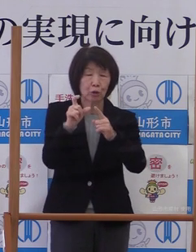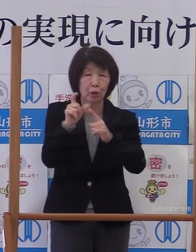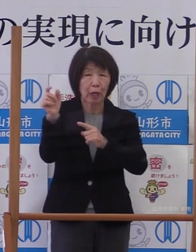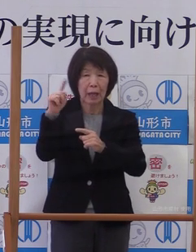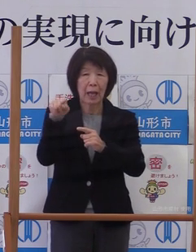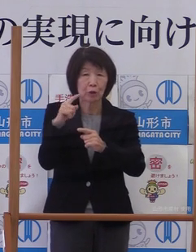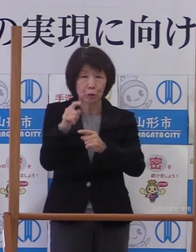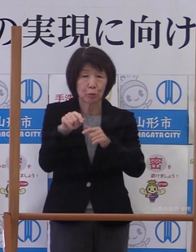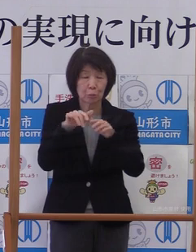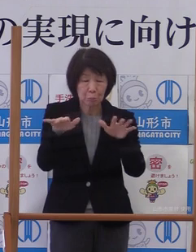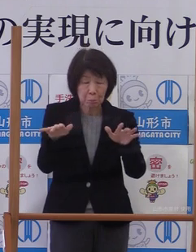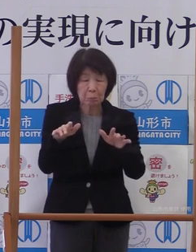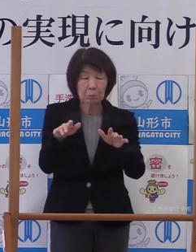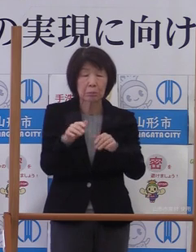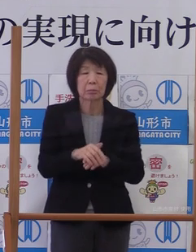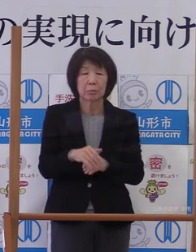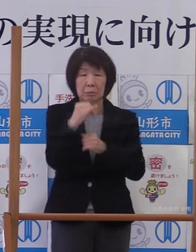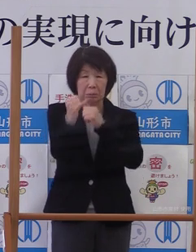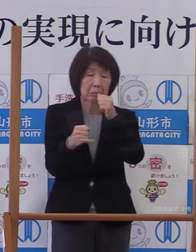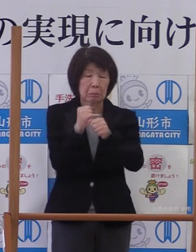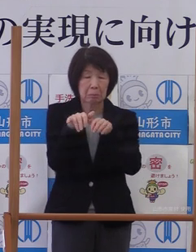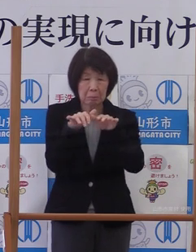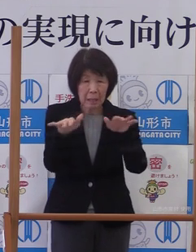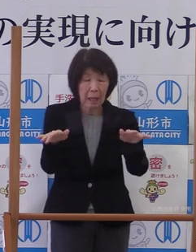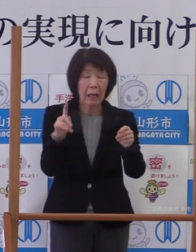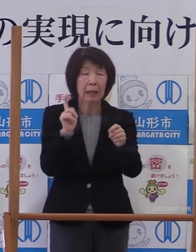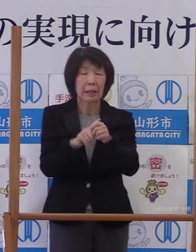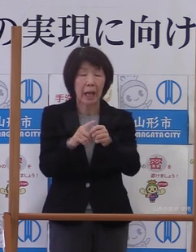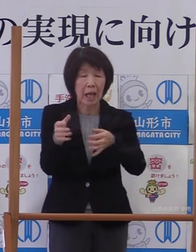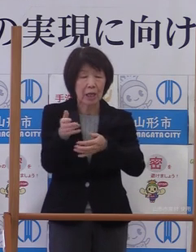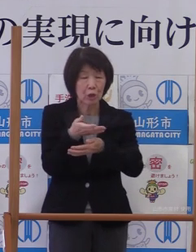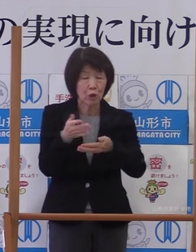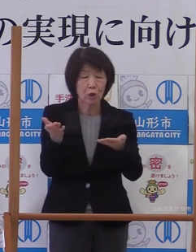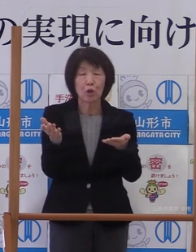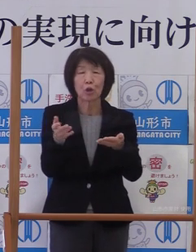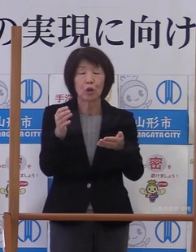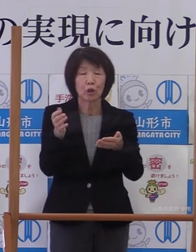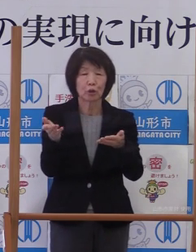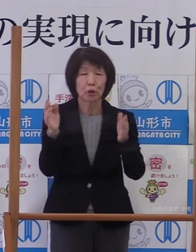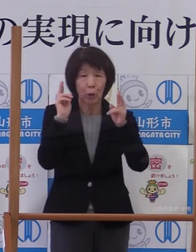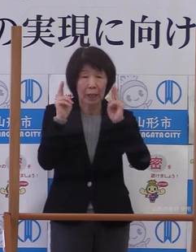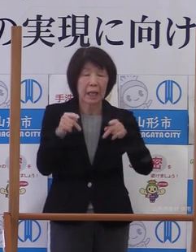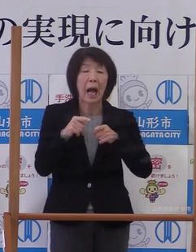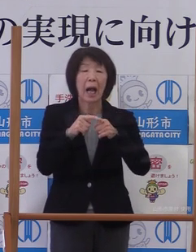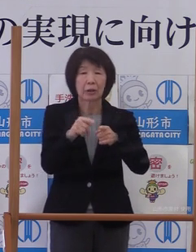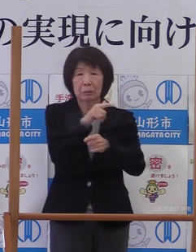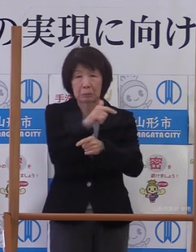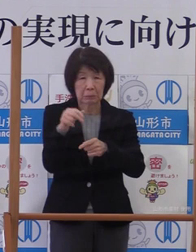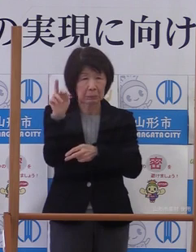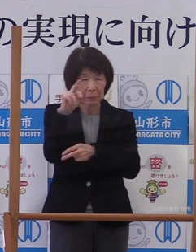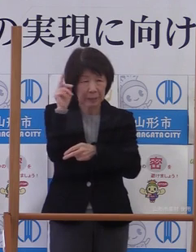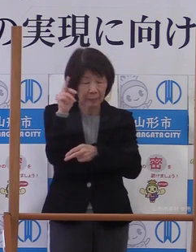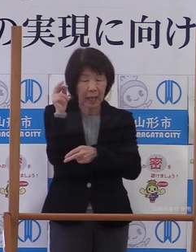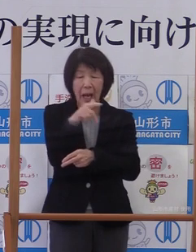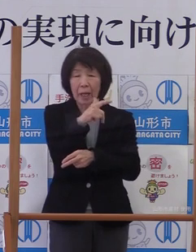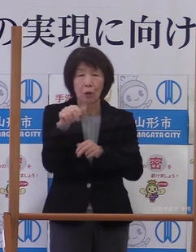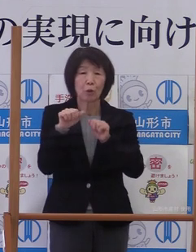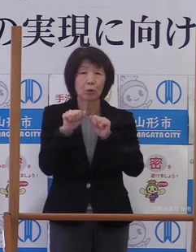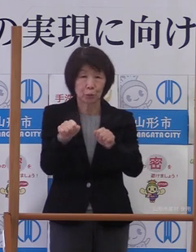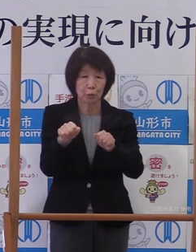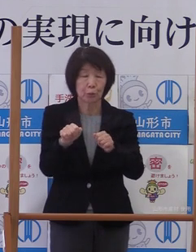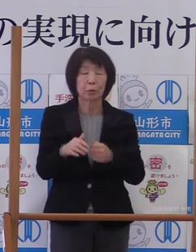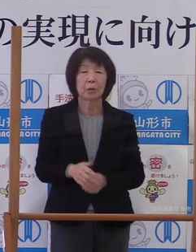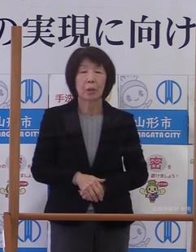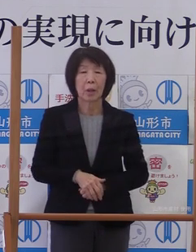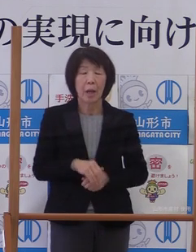信やオンラインを併用した就職支援セミナー等を開催いたします。その他、映像によるシティブ